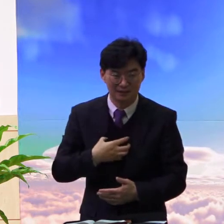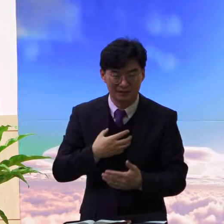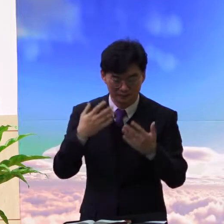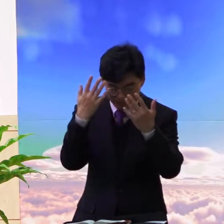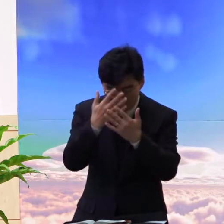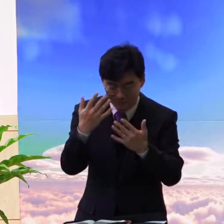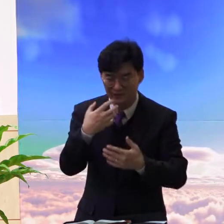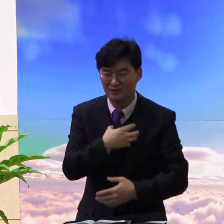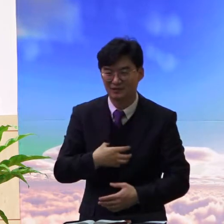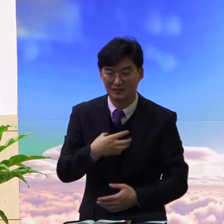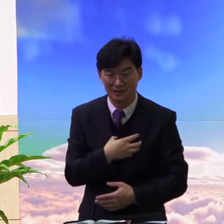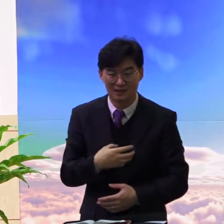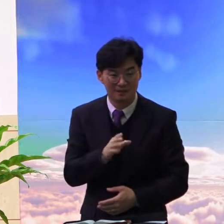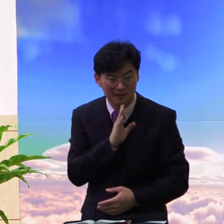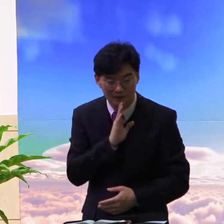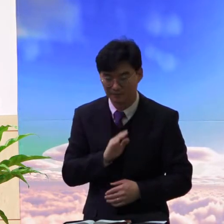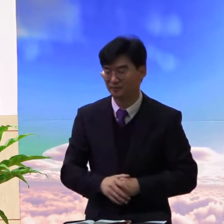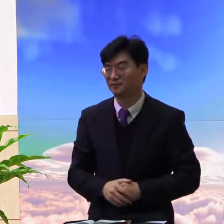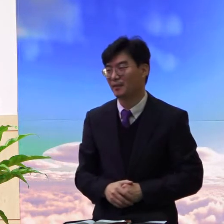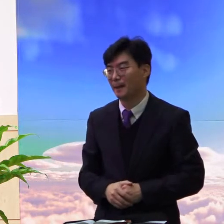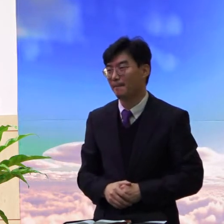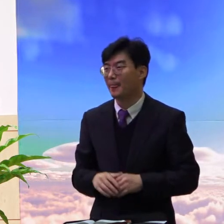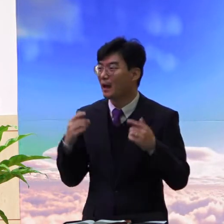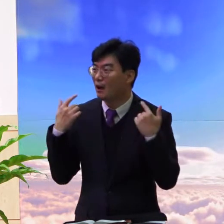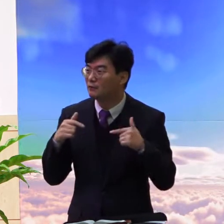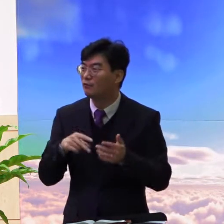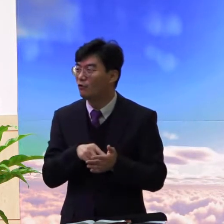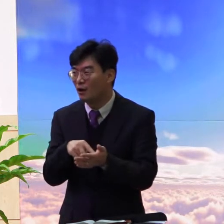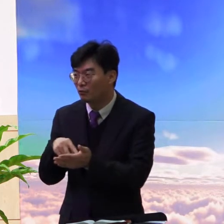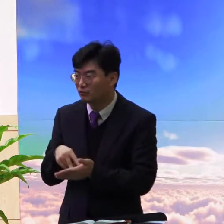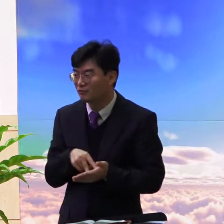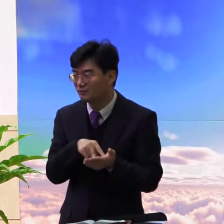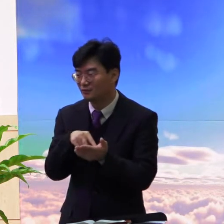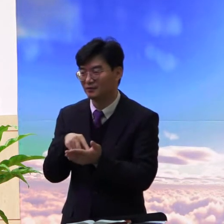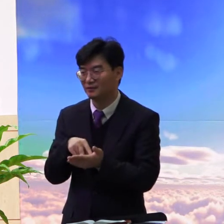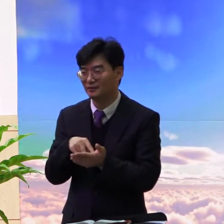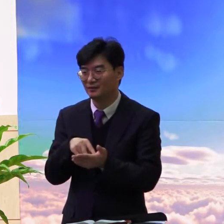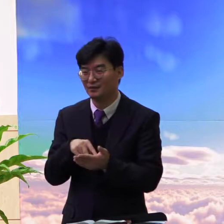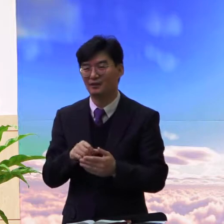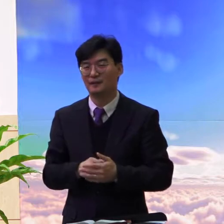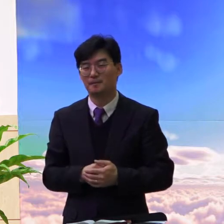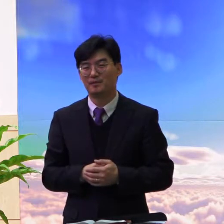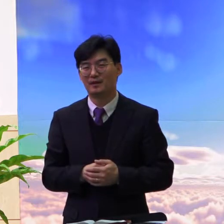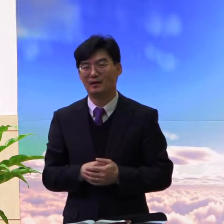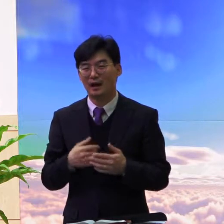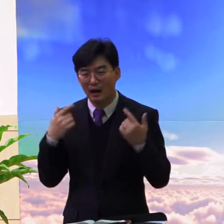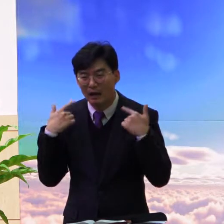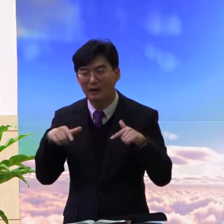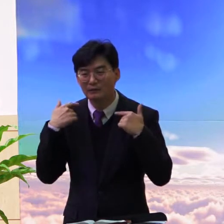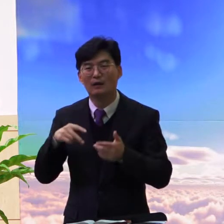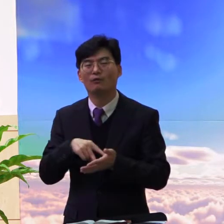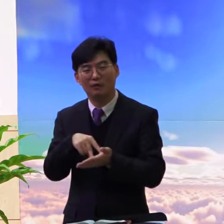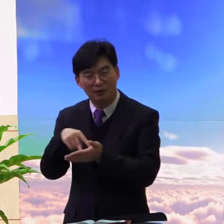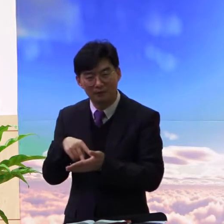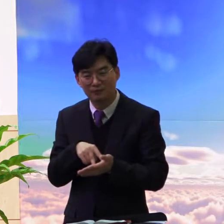막막하십니까? 항상 외롭고 어쩌면 도망자같이